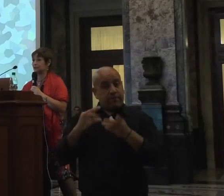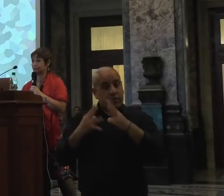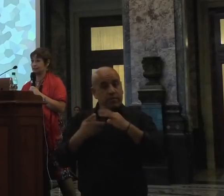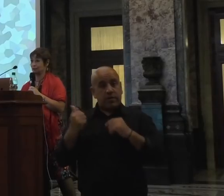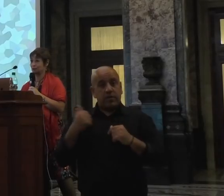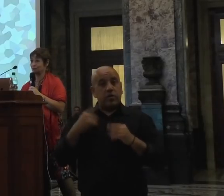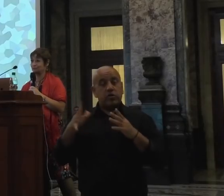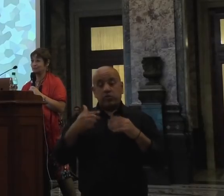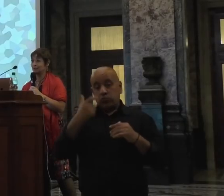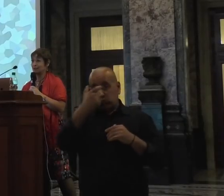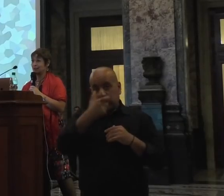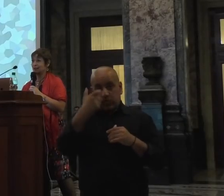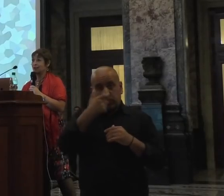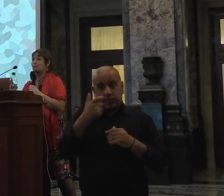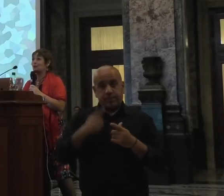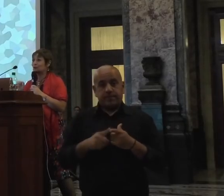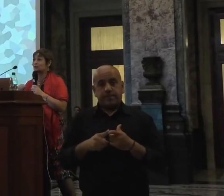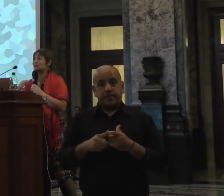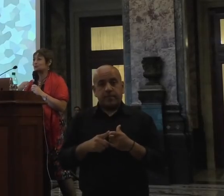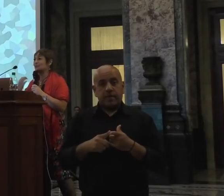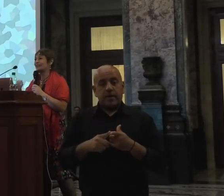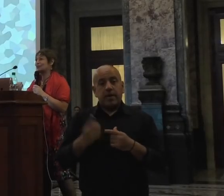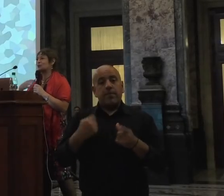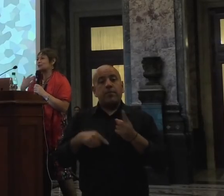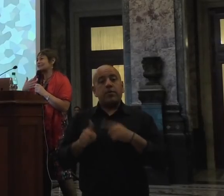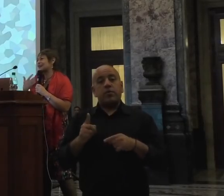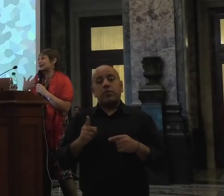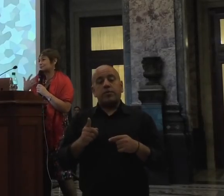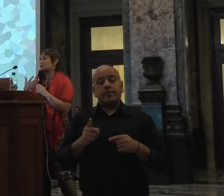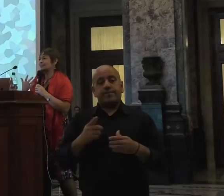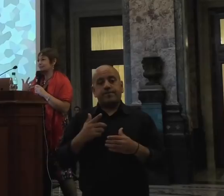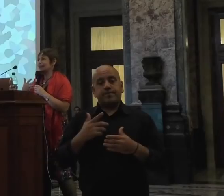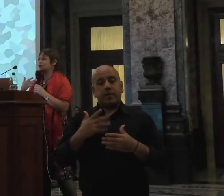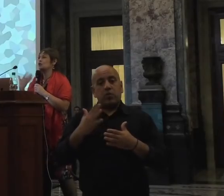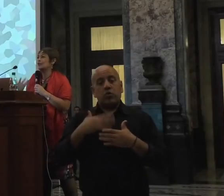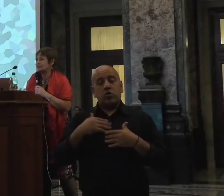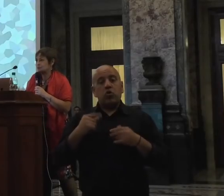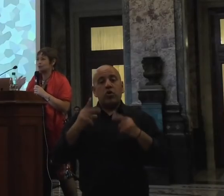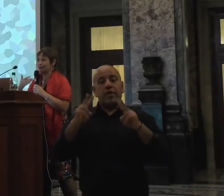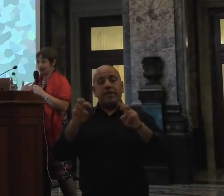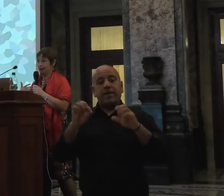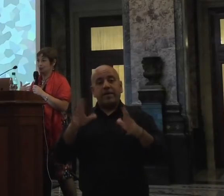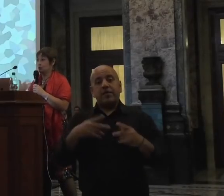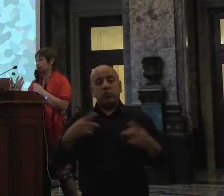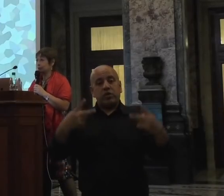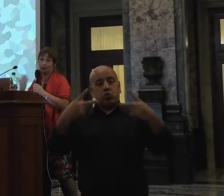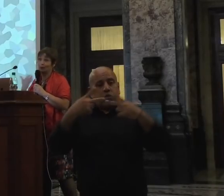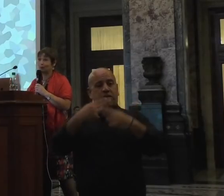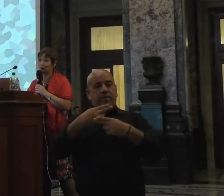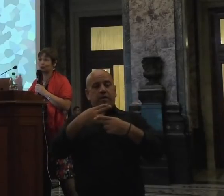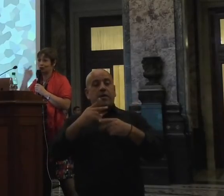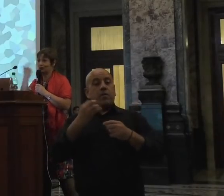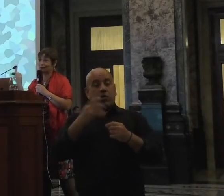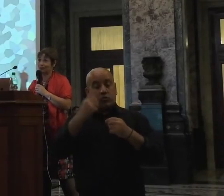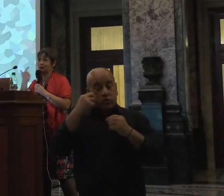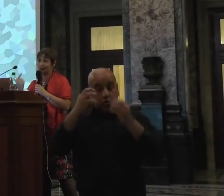somos legalmente ciegos. Pero nosotros nuestra subjetividad no corresponde a eso. ¿Por qué? Porque